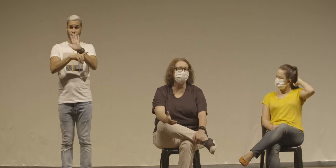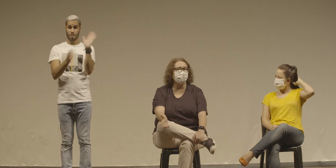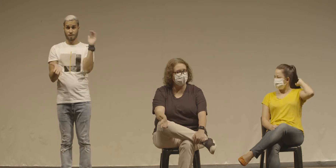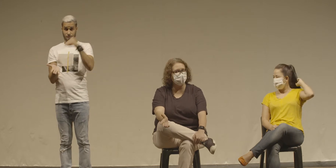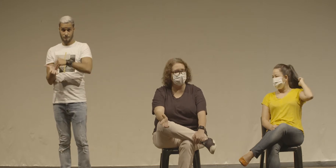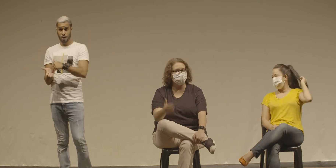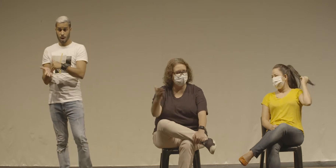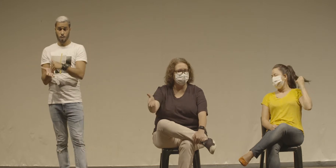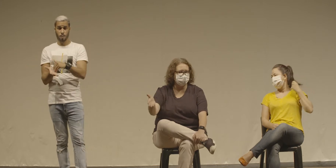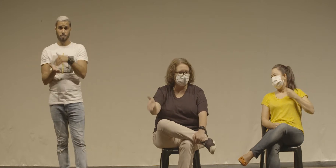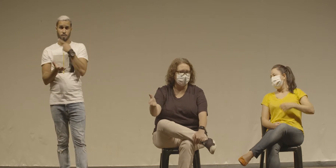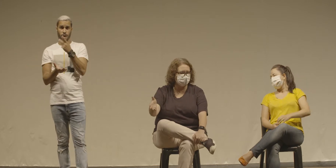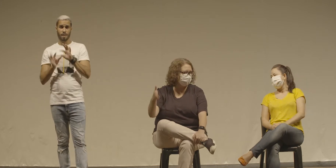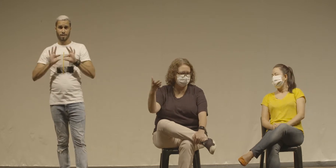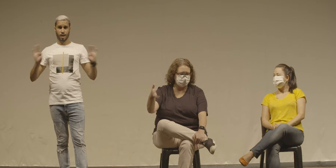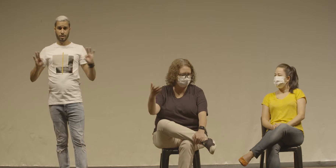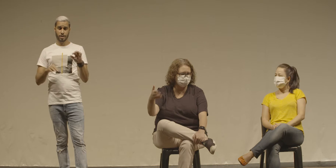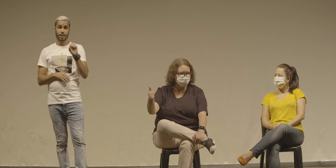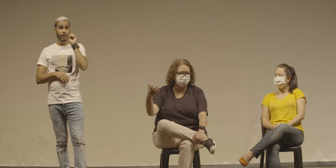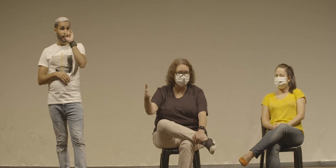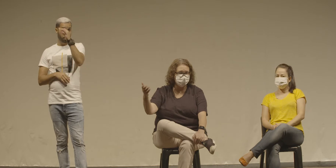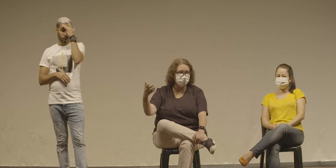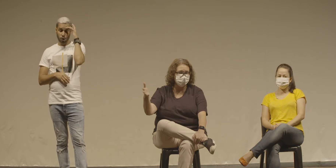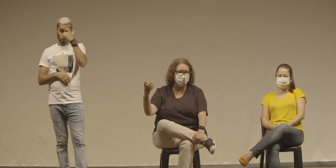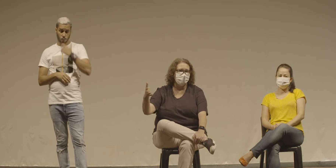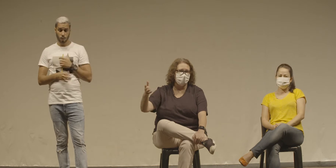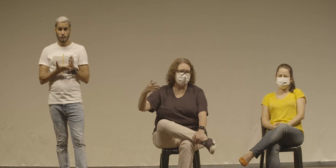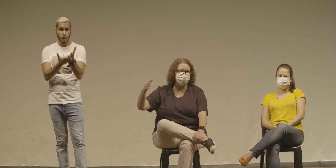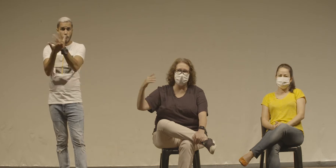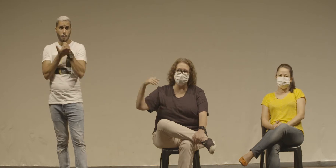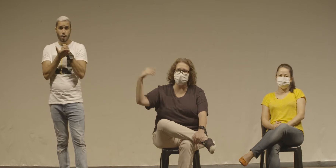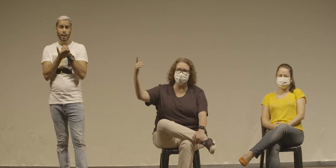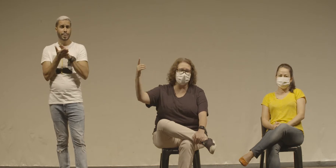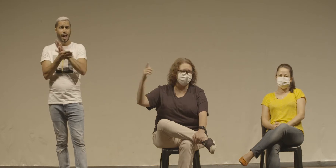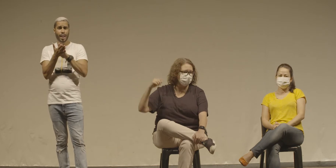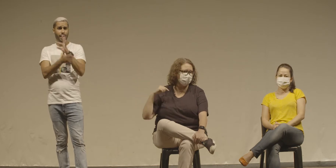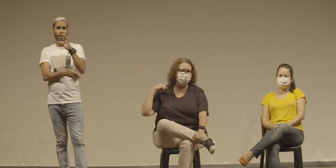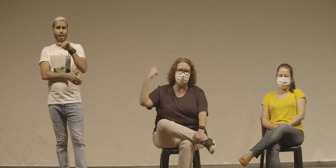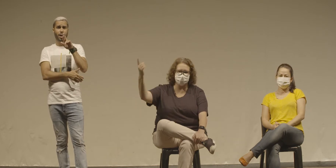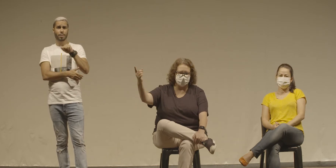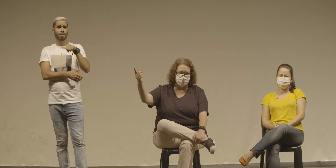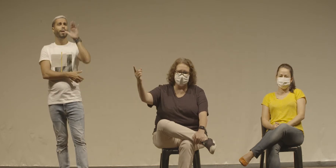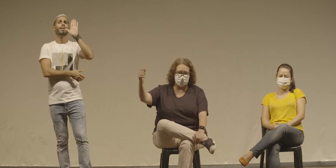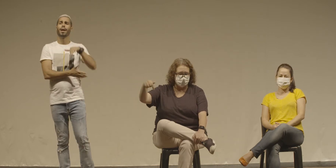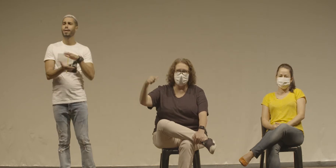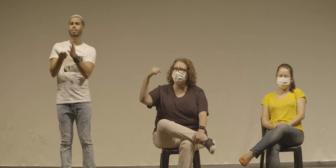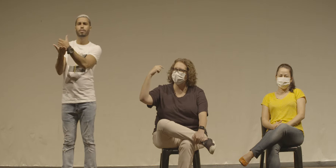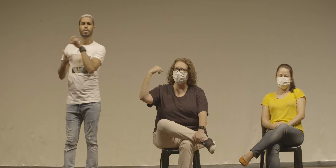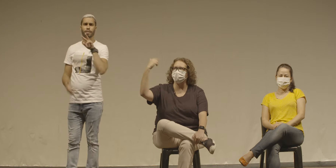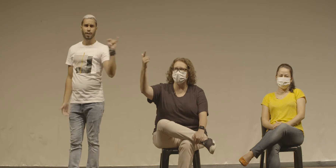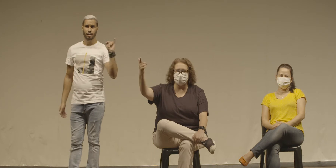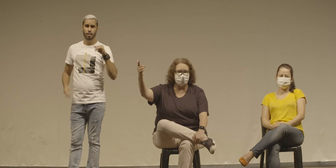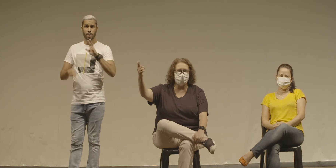as tâmaras, quem irá colher? Então, quem está aqui tem que continuar plantando tâmara, porque senão a gente não vai ter um basquete